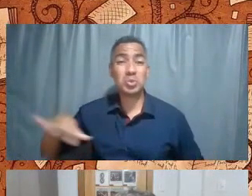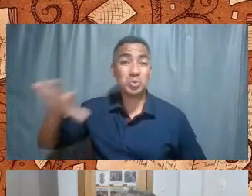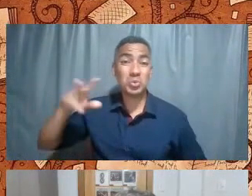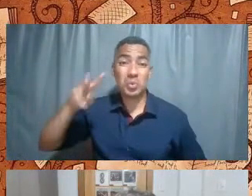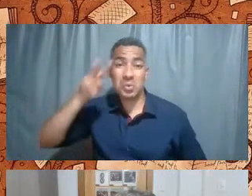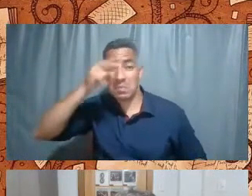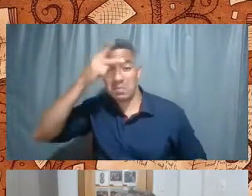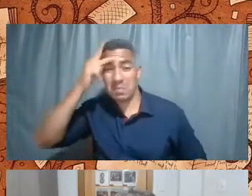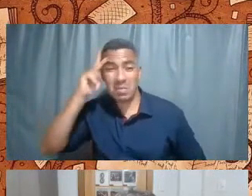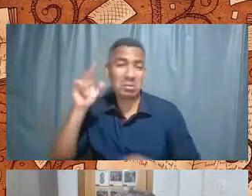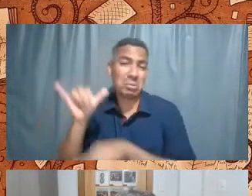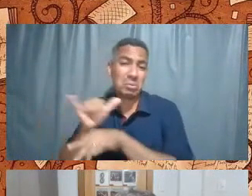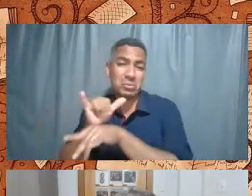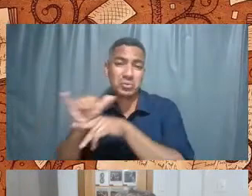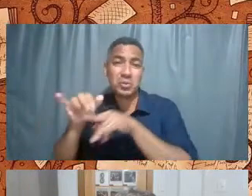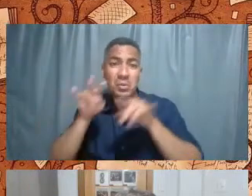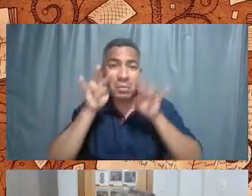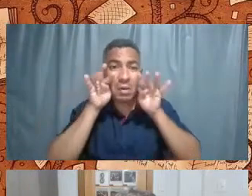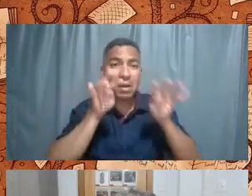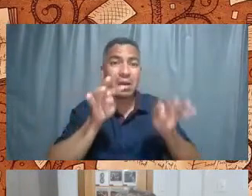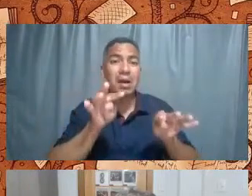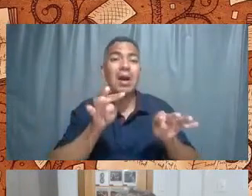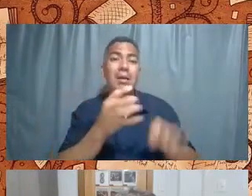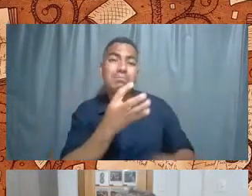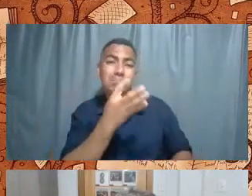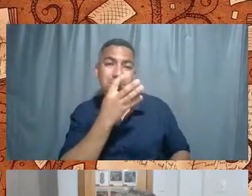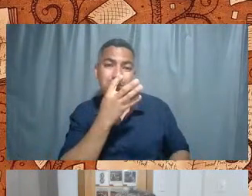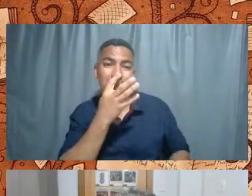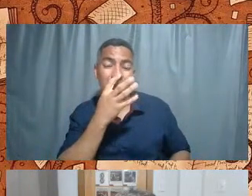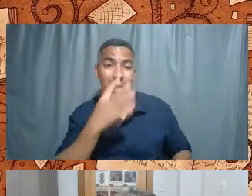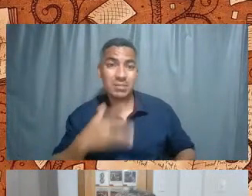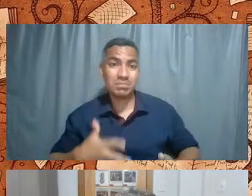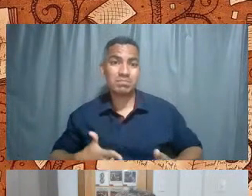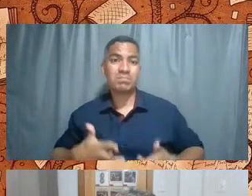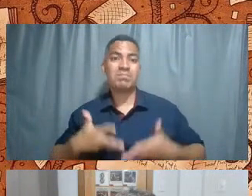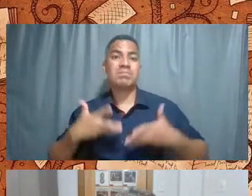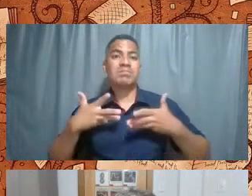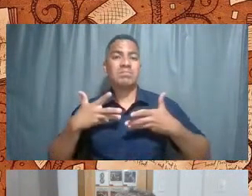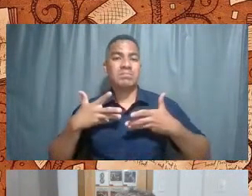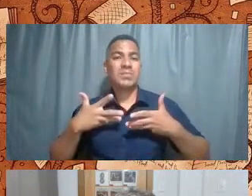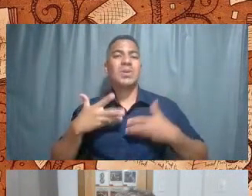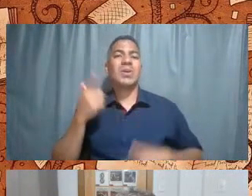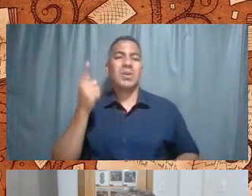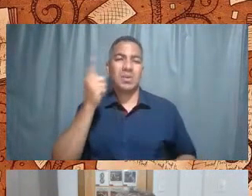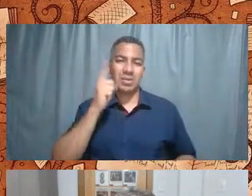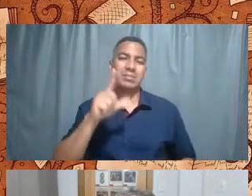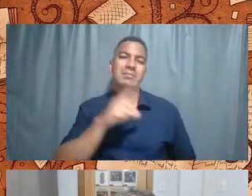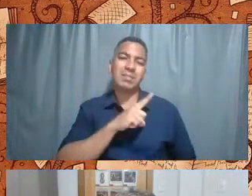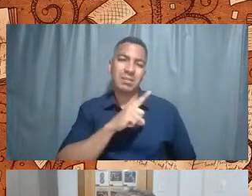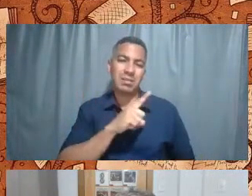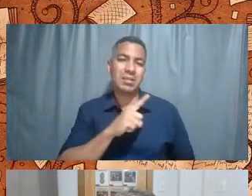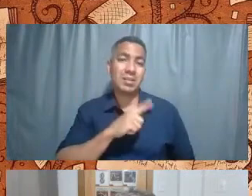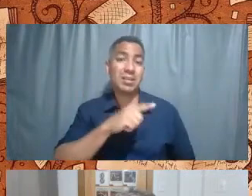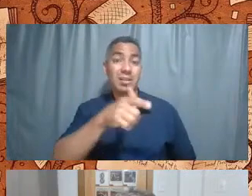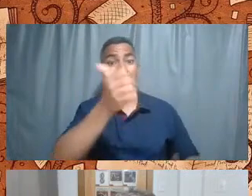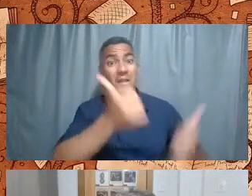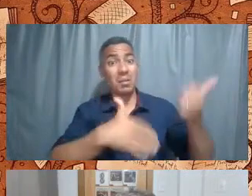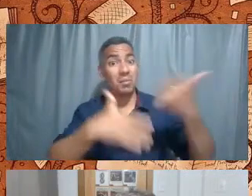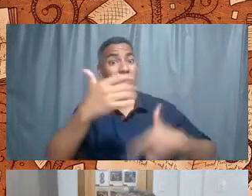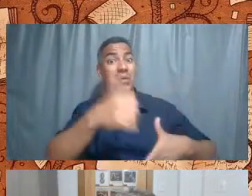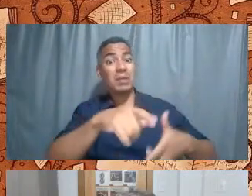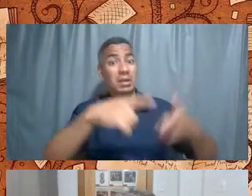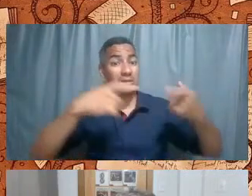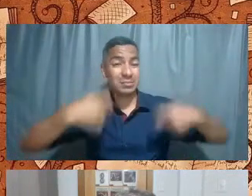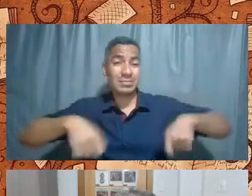sentindo regozijada aqui com a sua, né, com a sua fala necessária. Muito obrigada